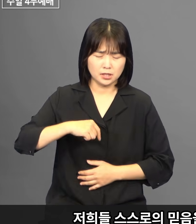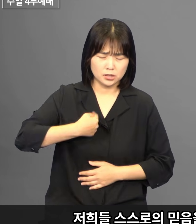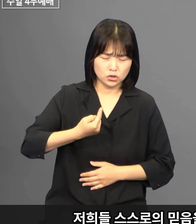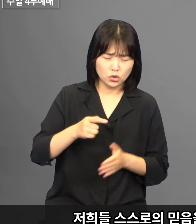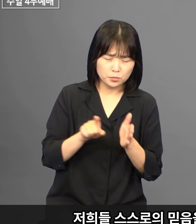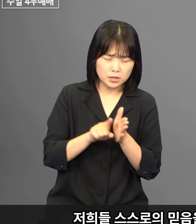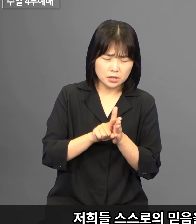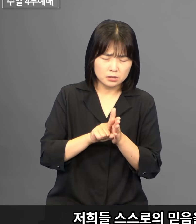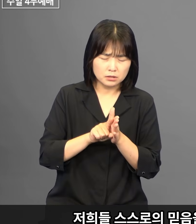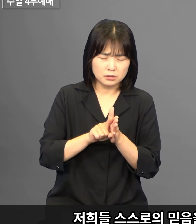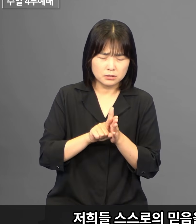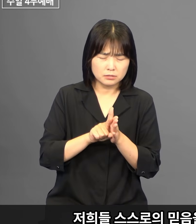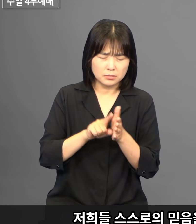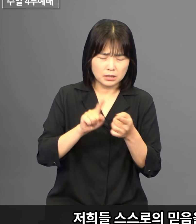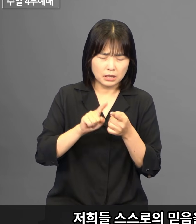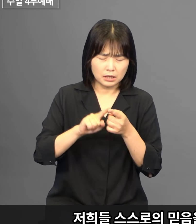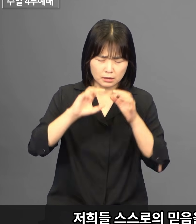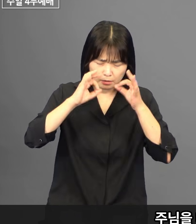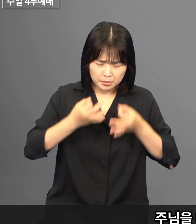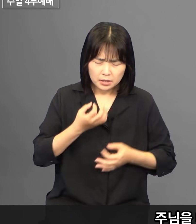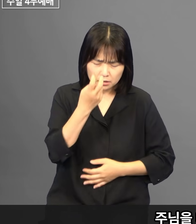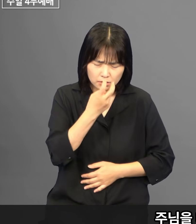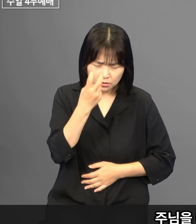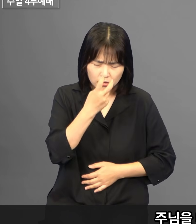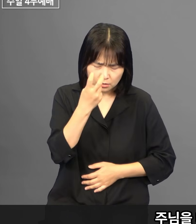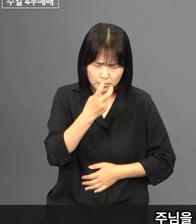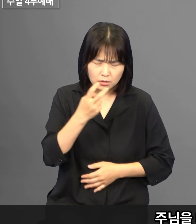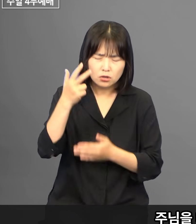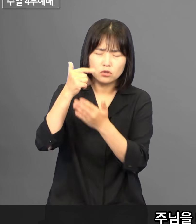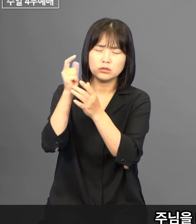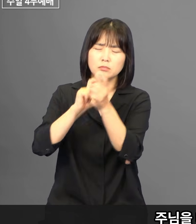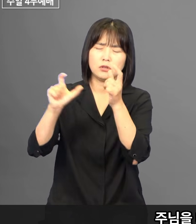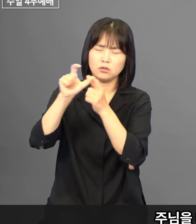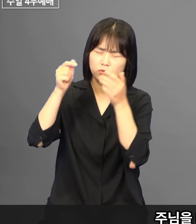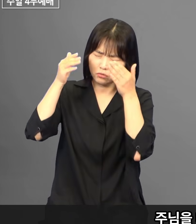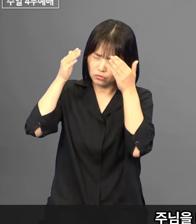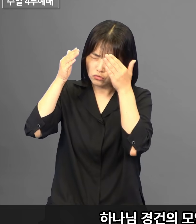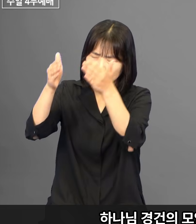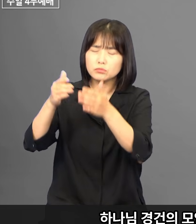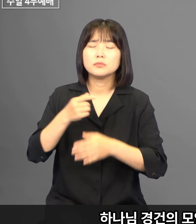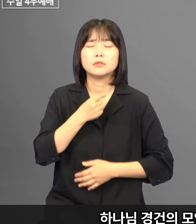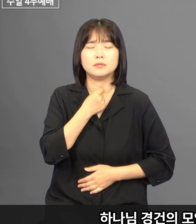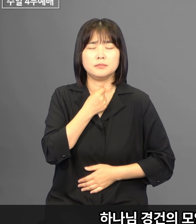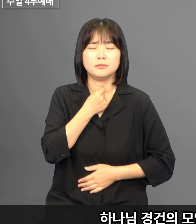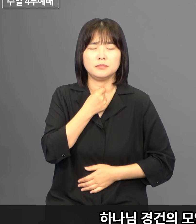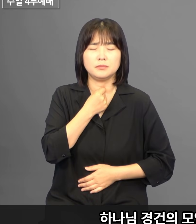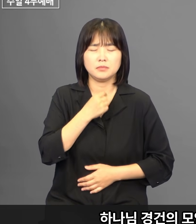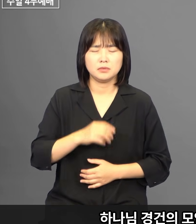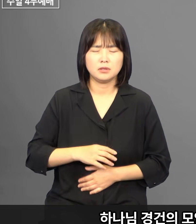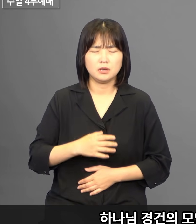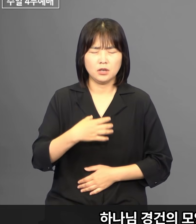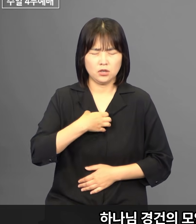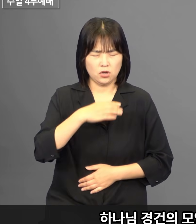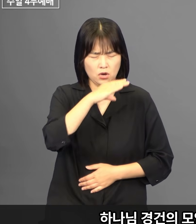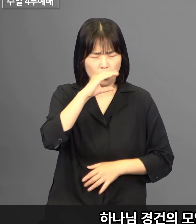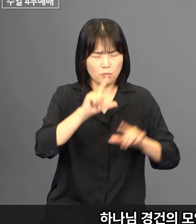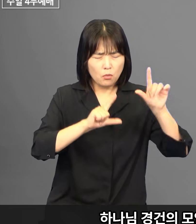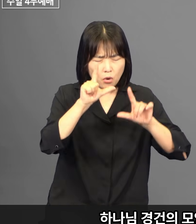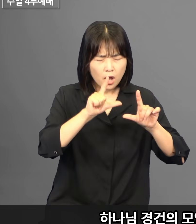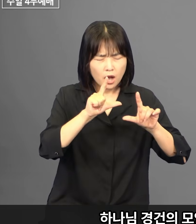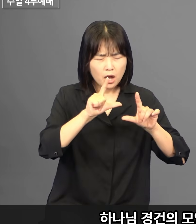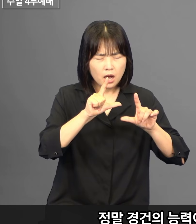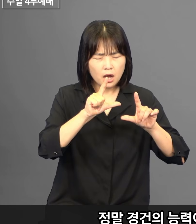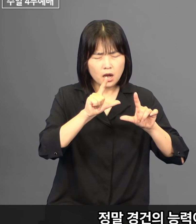믿음을 다시 한번 말씀으로 점검하고 주님을 더욱 주목합니다. 하나님, 경건의 모양만 있는데 머무르지